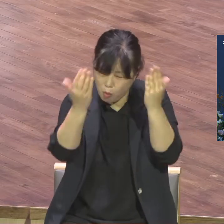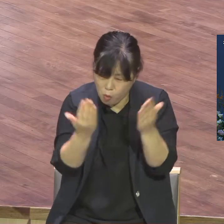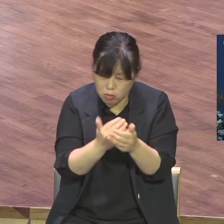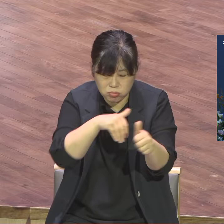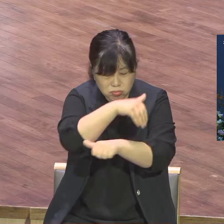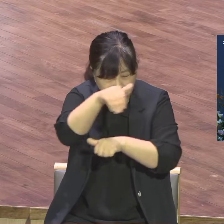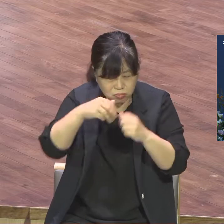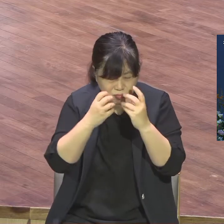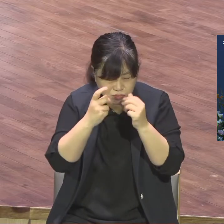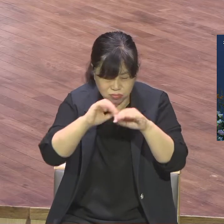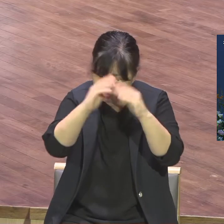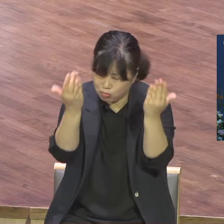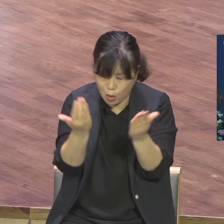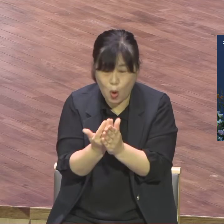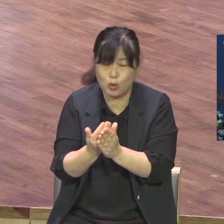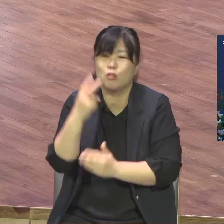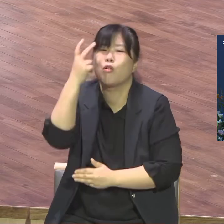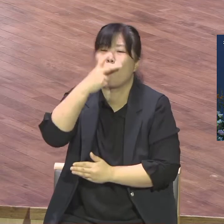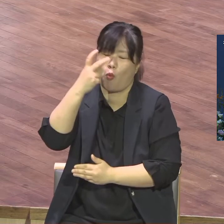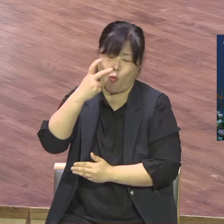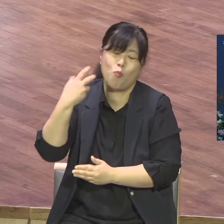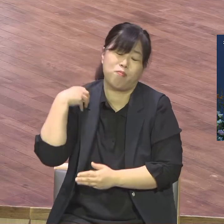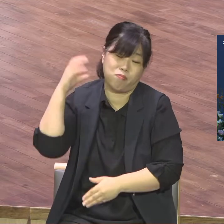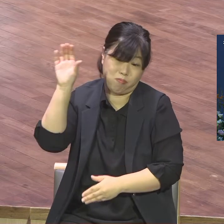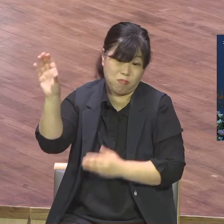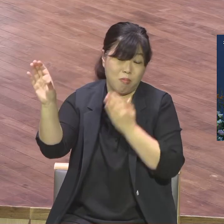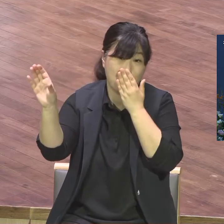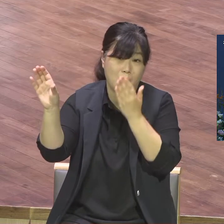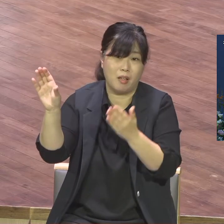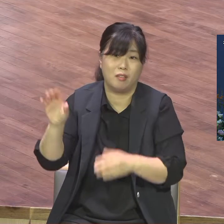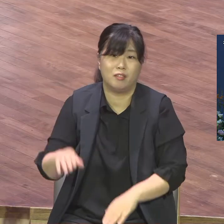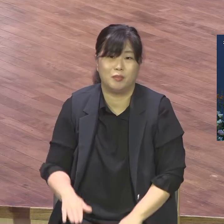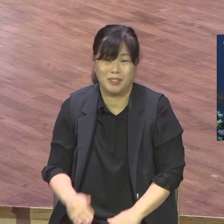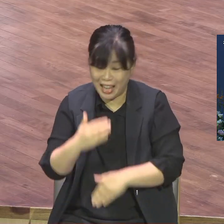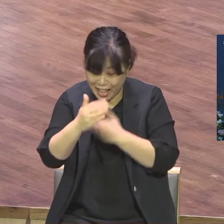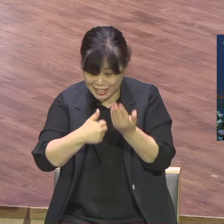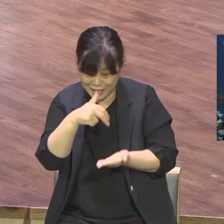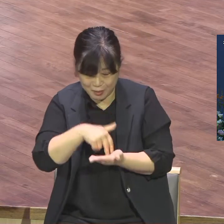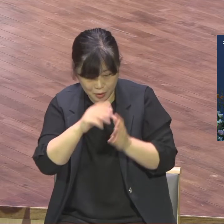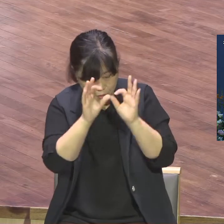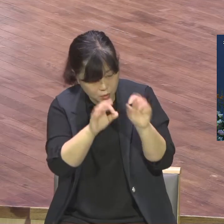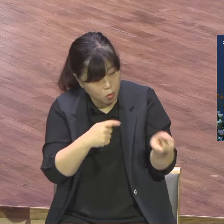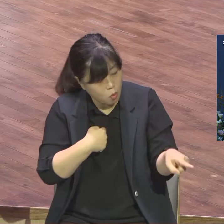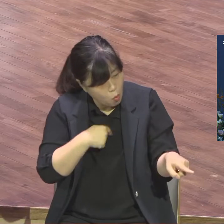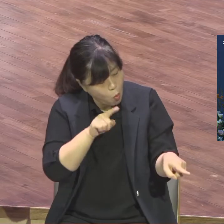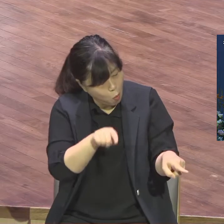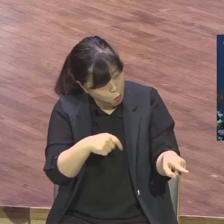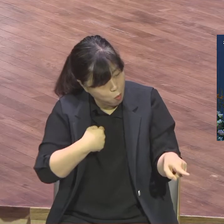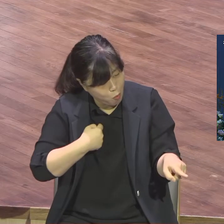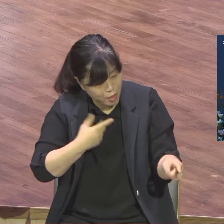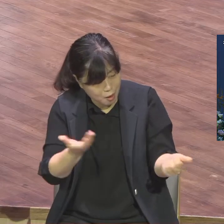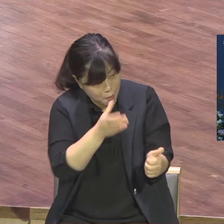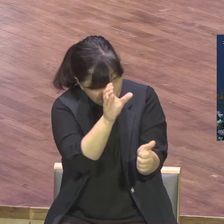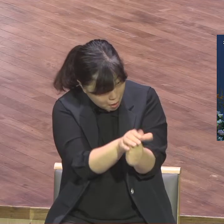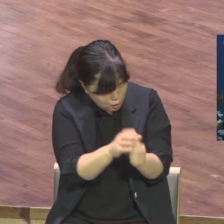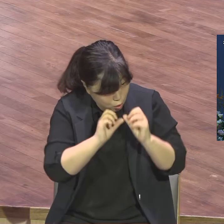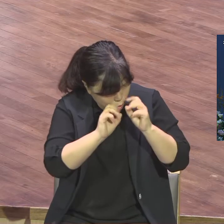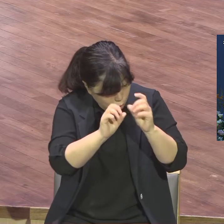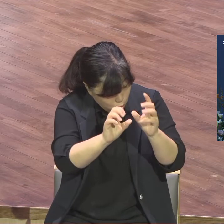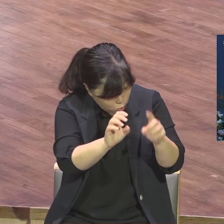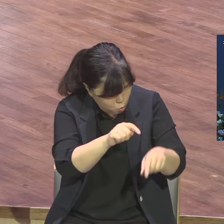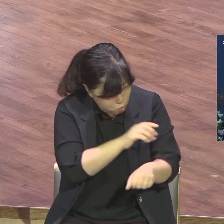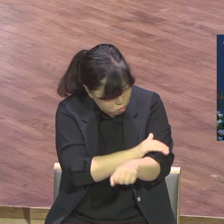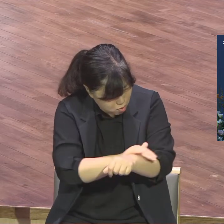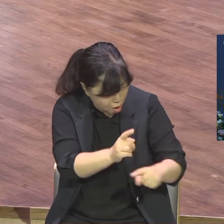이유가 있으니까. 이 친구 보니까 이 완전 내가 명령한 이 성교의 영혼 구원에 목숨 걸었거든.